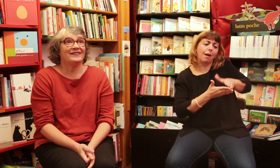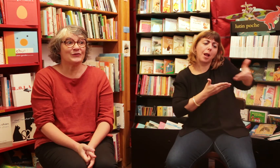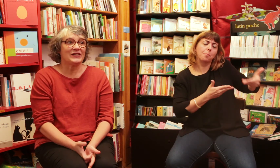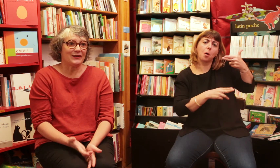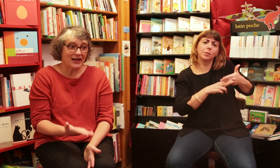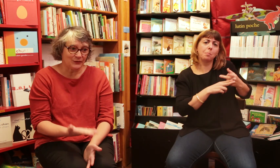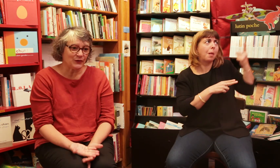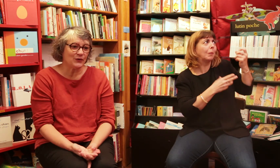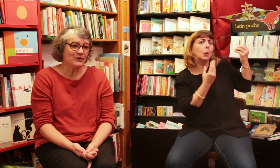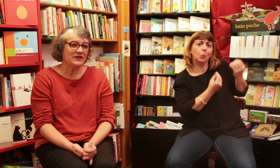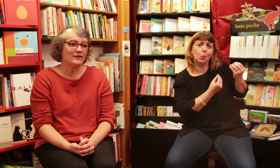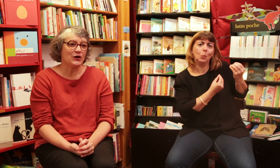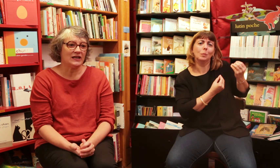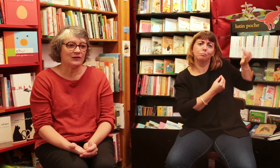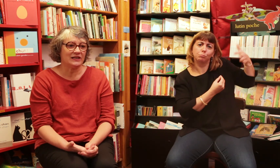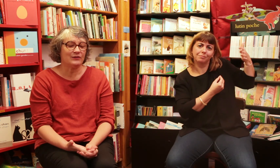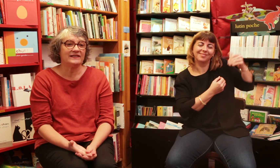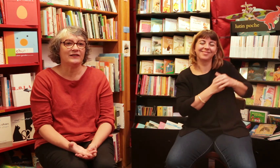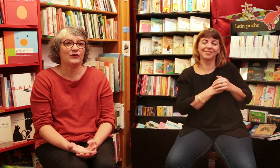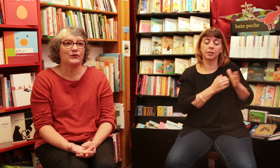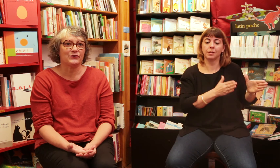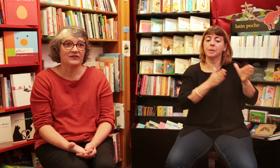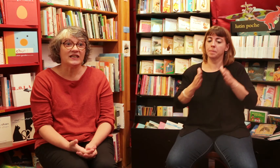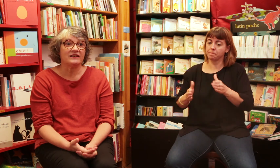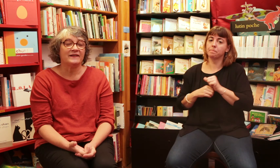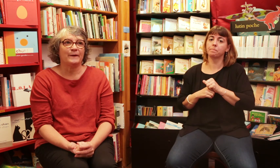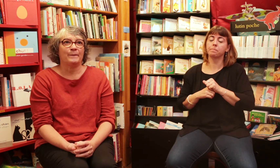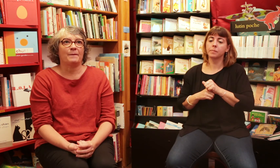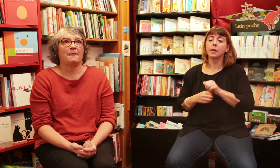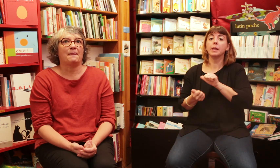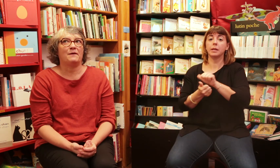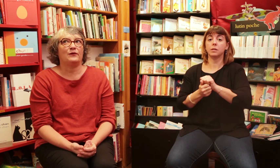Et sinon, j'ai un autre roman qui sort à l'École des loisirs en janvier,